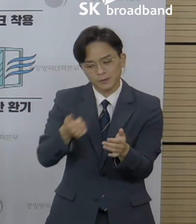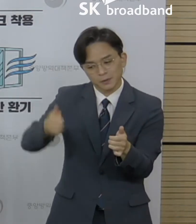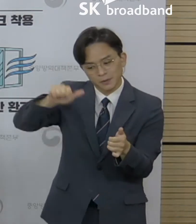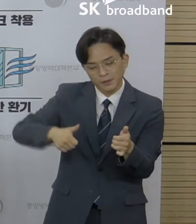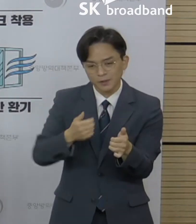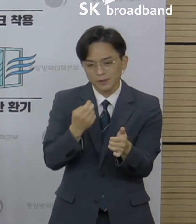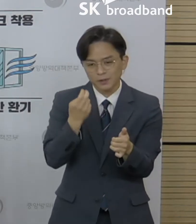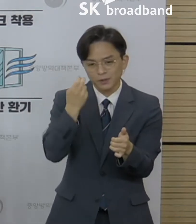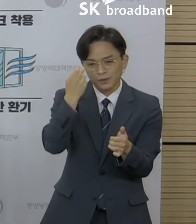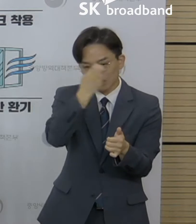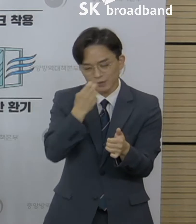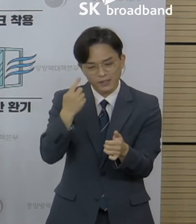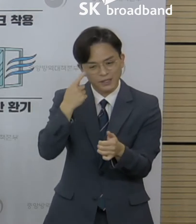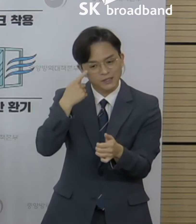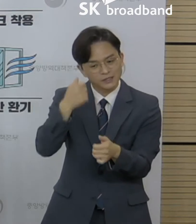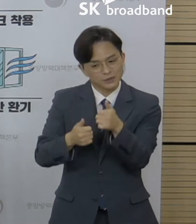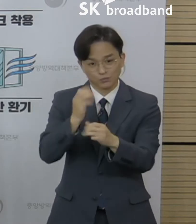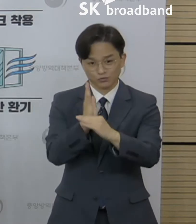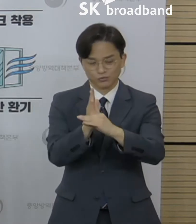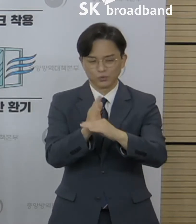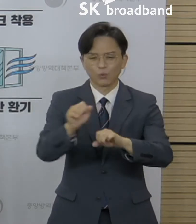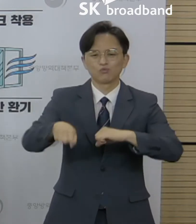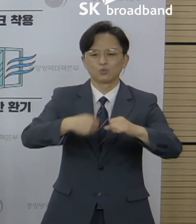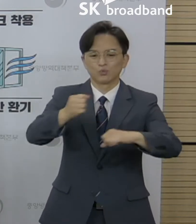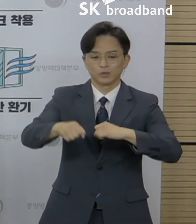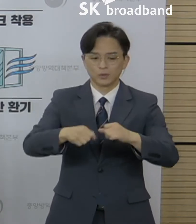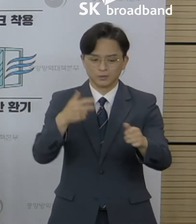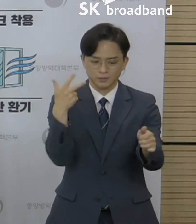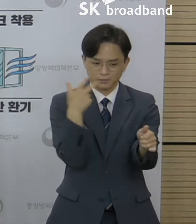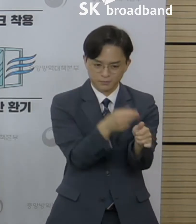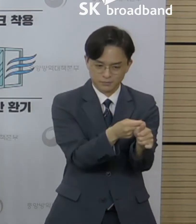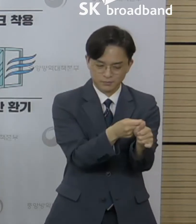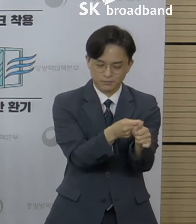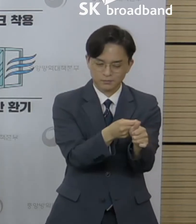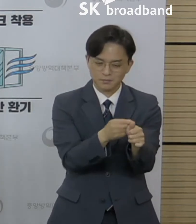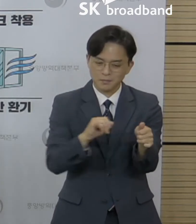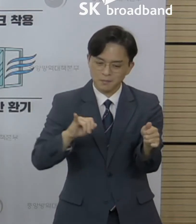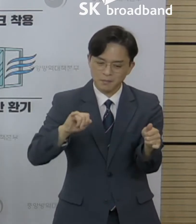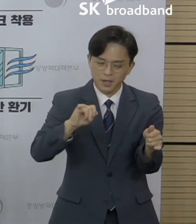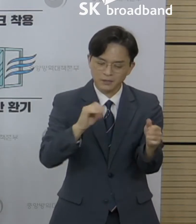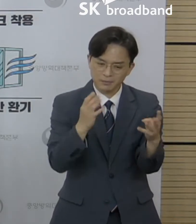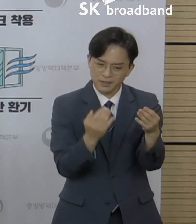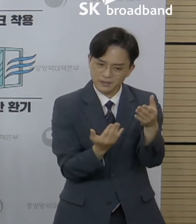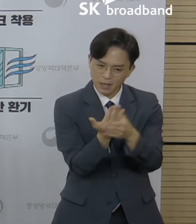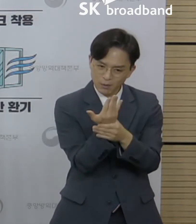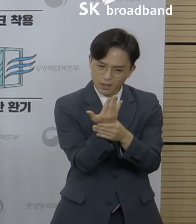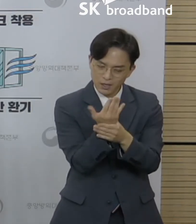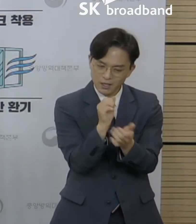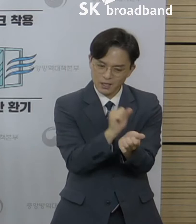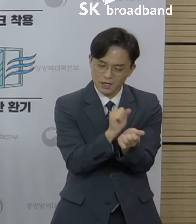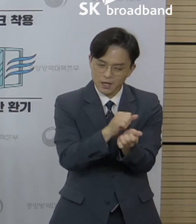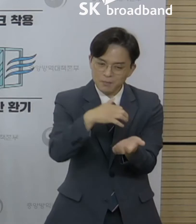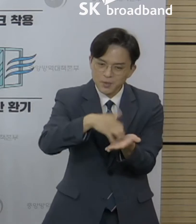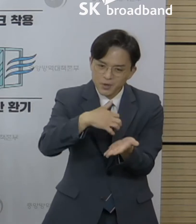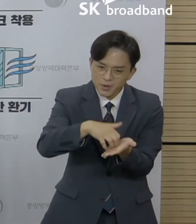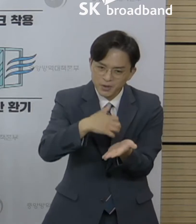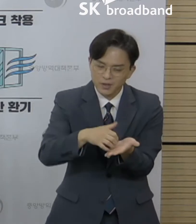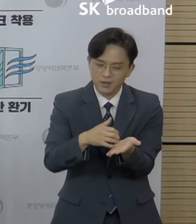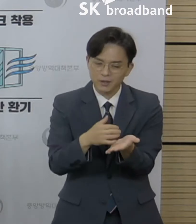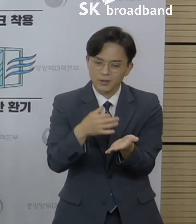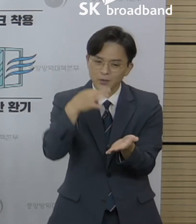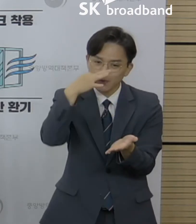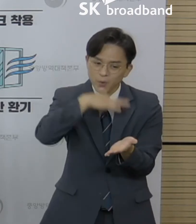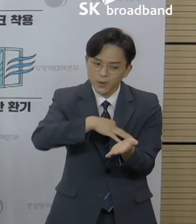있습니다. 이에 따른 치사율이라든지 바이러스 검출 양상 등을 분석하여 결과가 나오는 대로